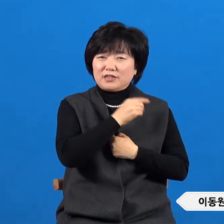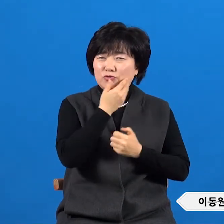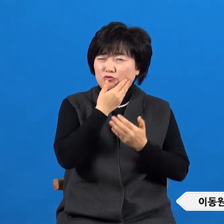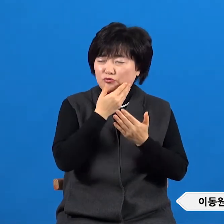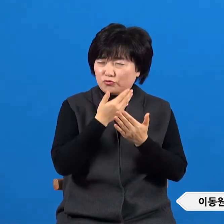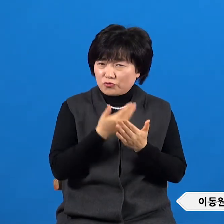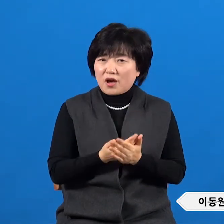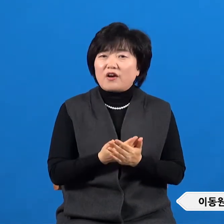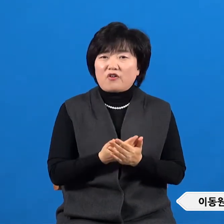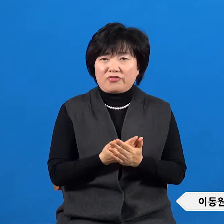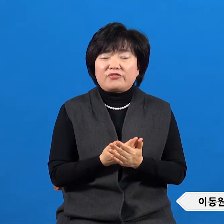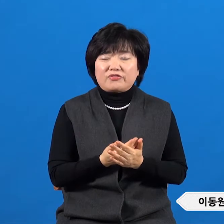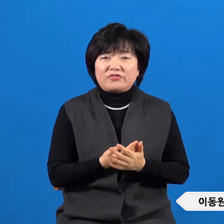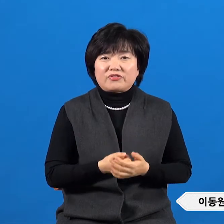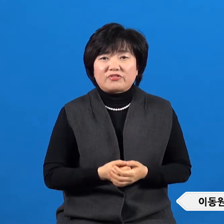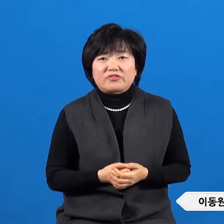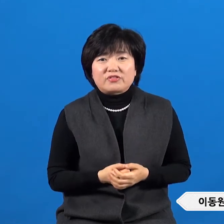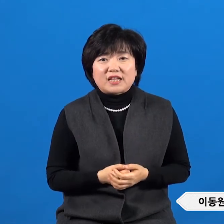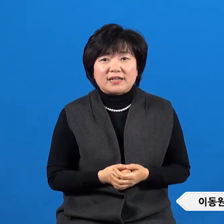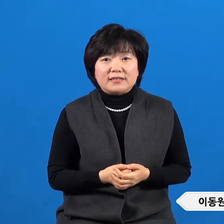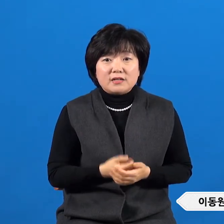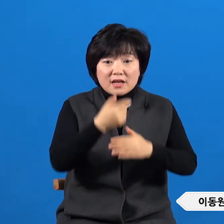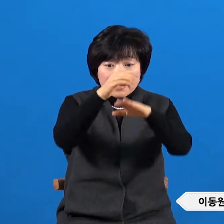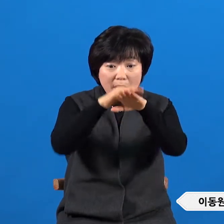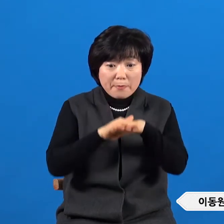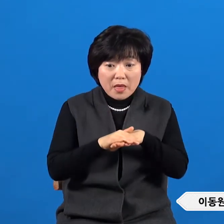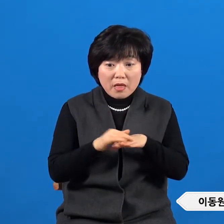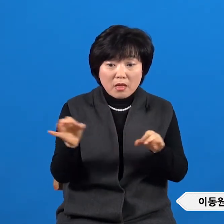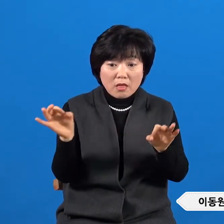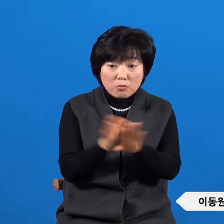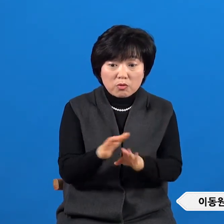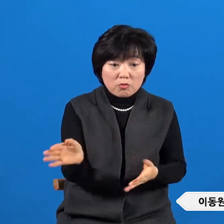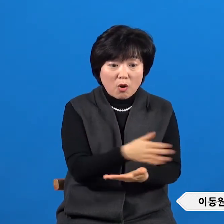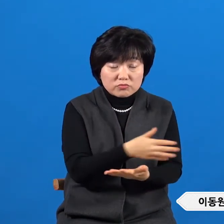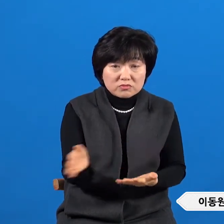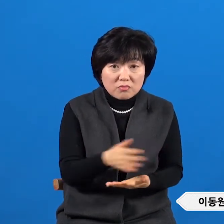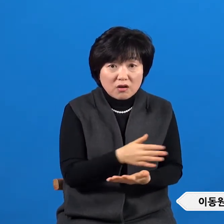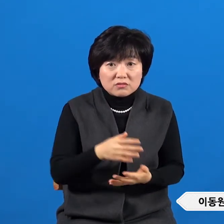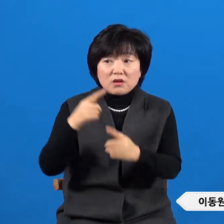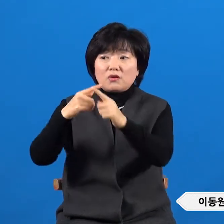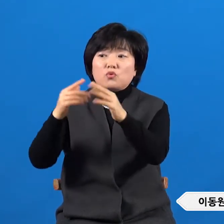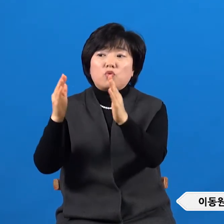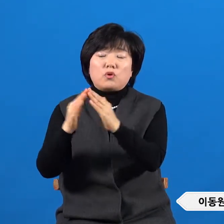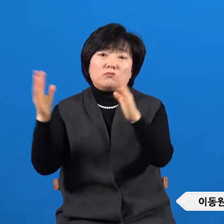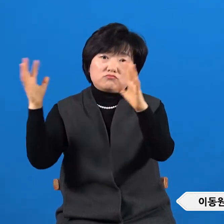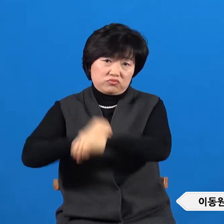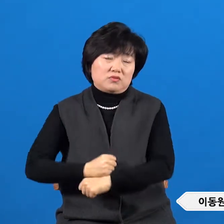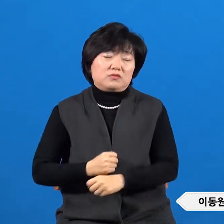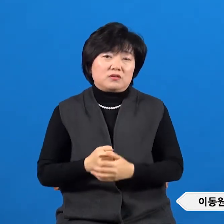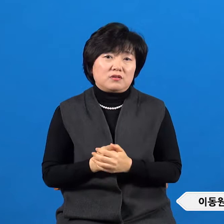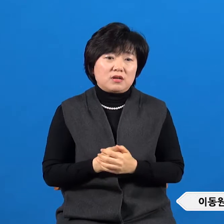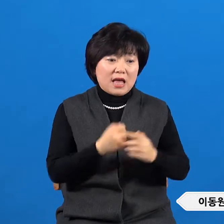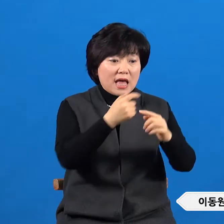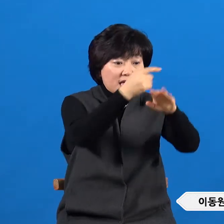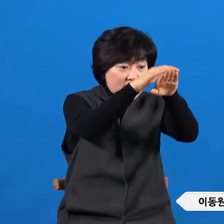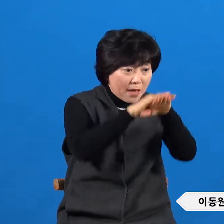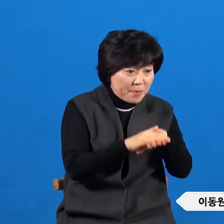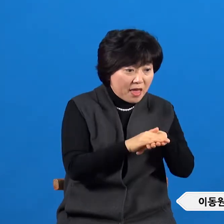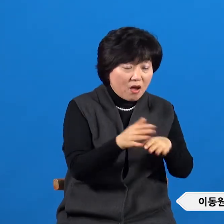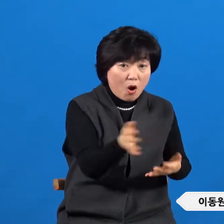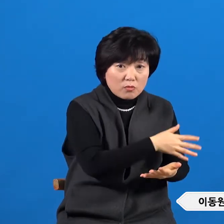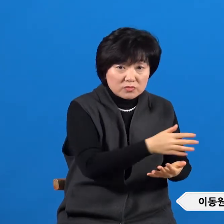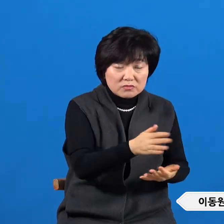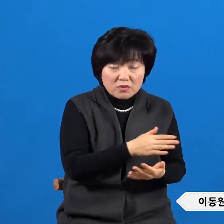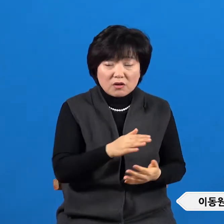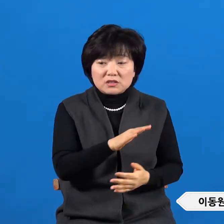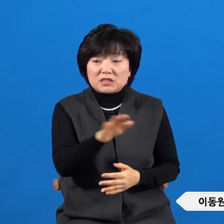삶의 방편이었던 것입니다. 예배가 무너지면 교회도 무너집니다. 예배가 무너지면 우리의